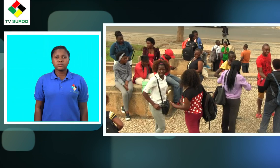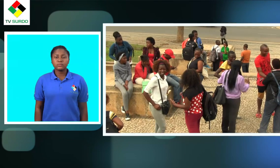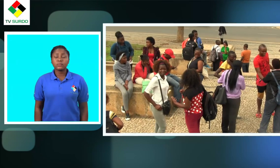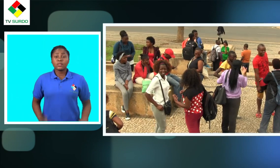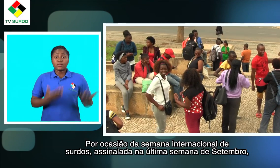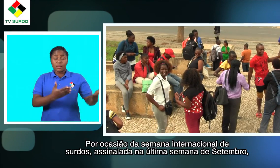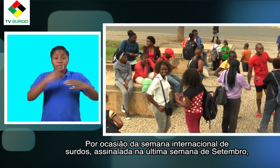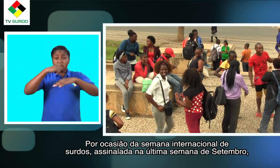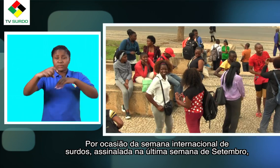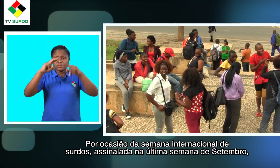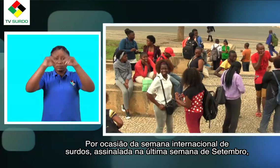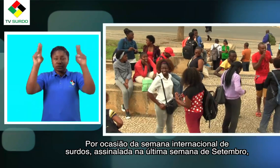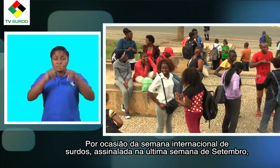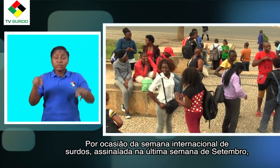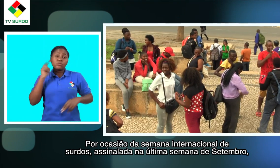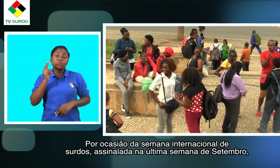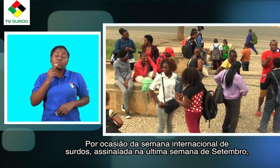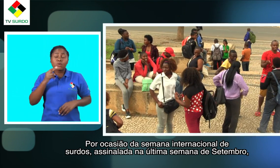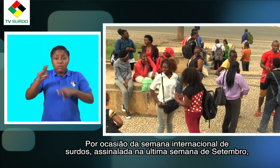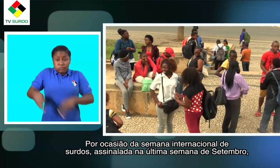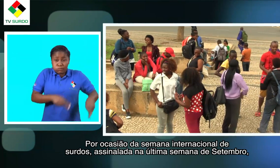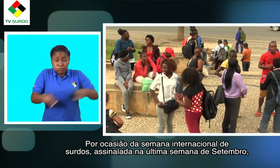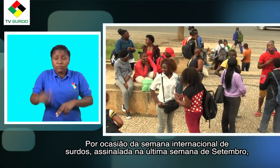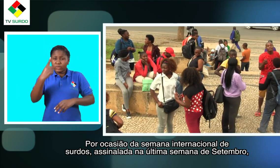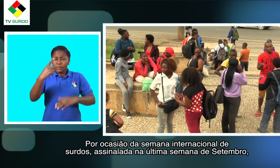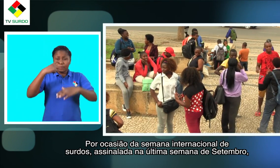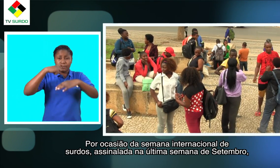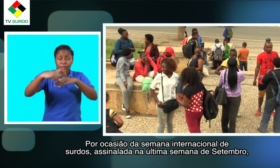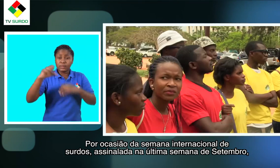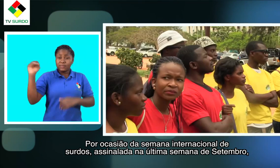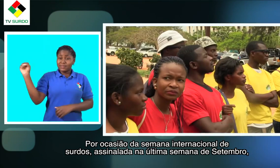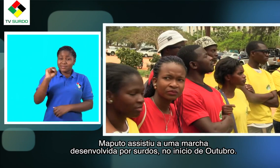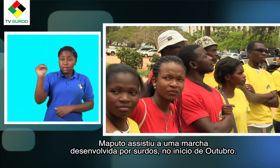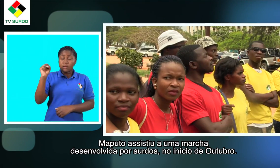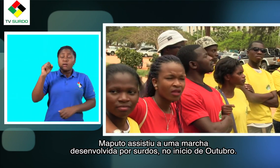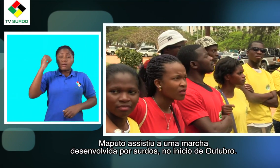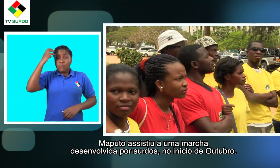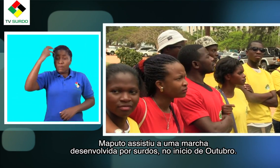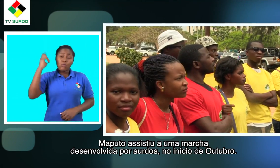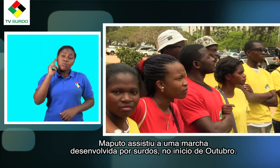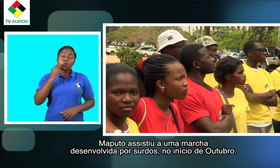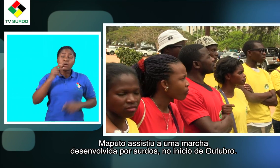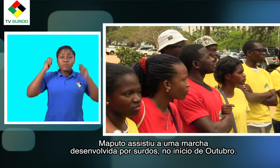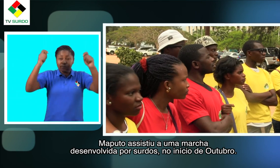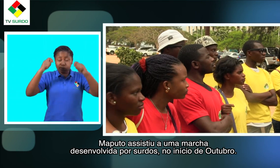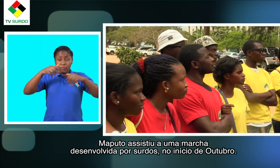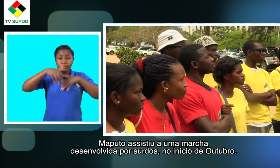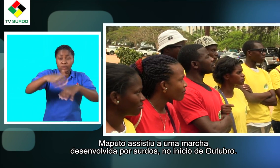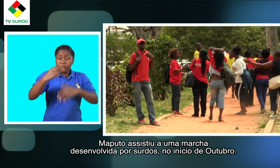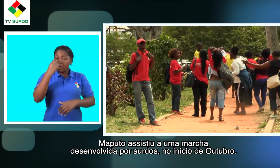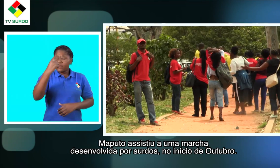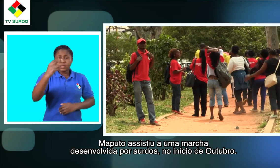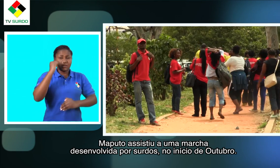Por ocasião da Semana Internacional do Surdo, assinalada na última semana de setembro, Maputo assistiu a uma